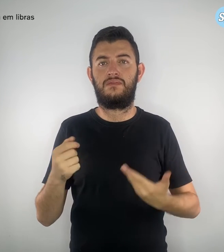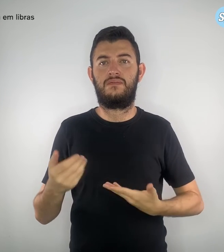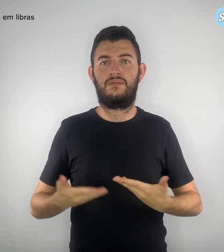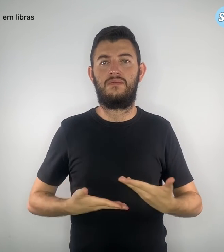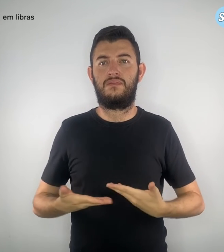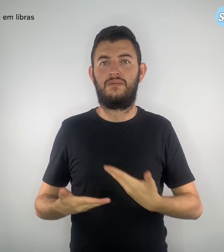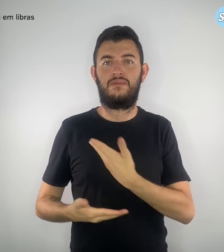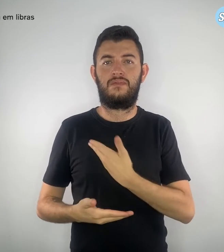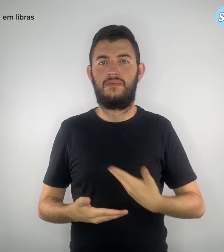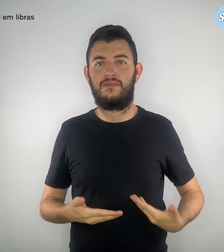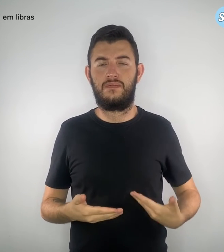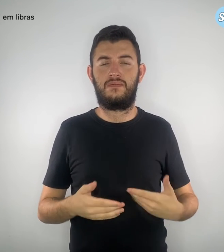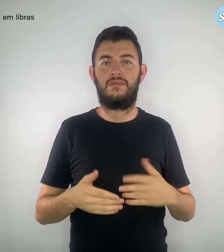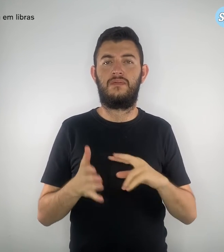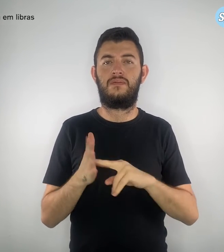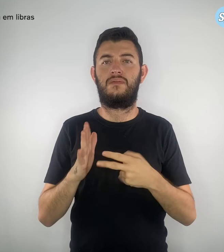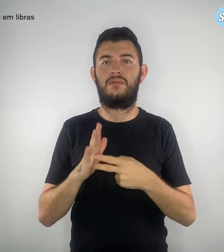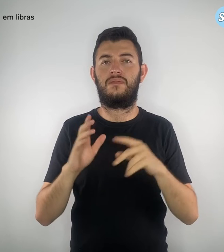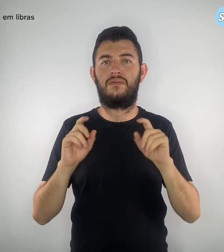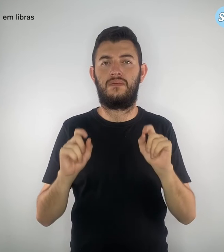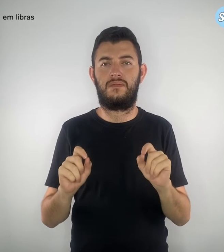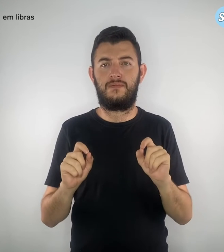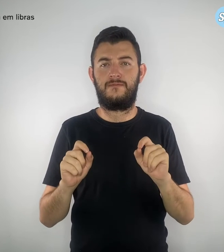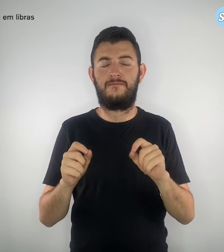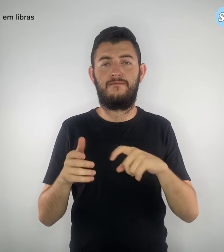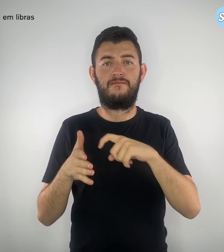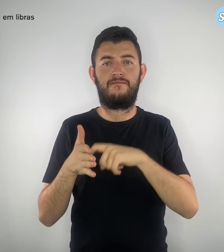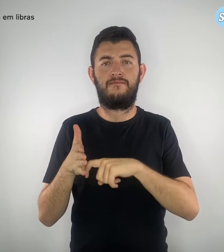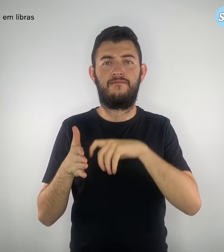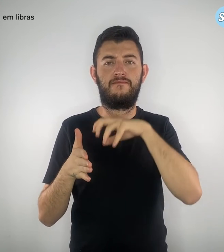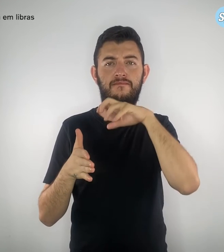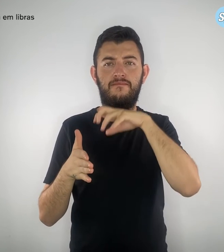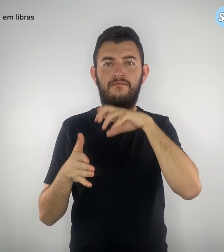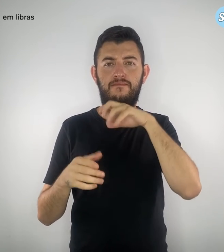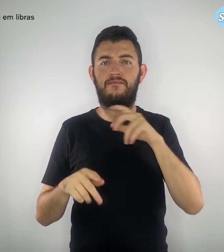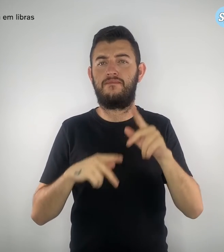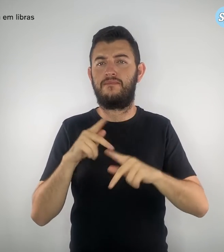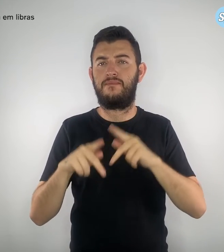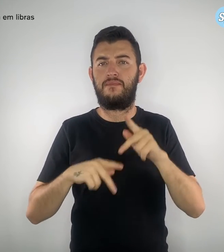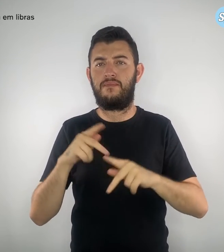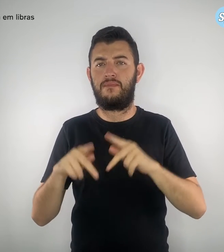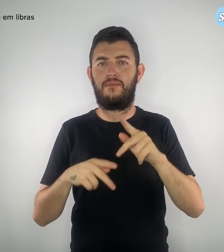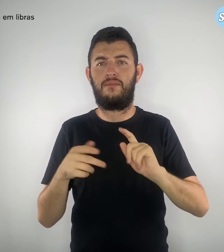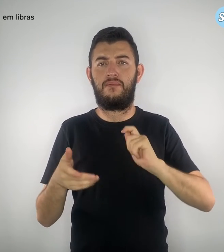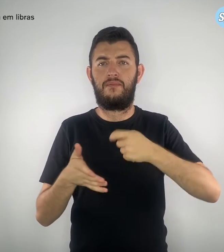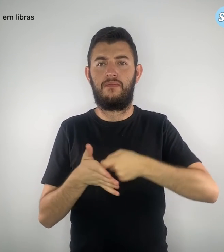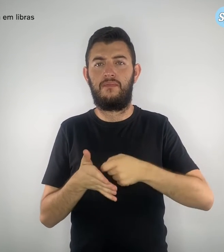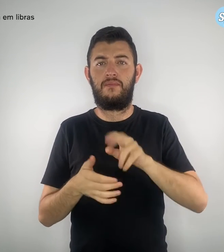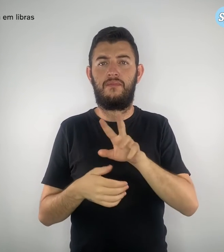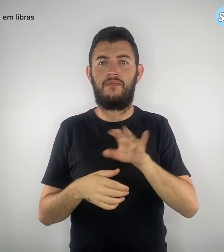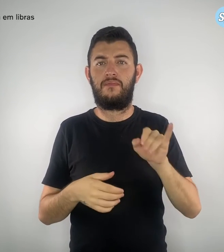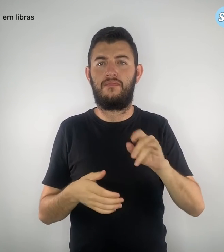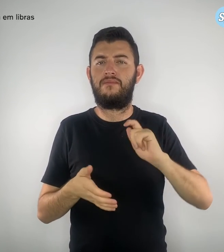que, além dos impostos que já paga, a população poderá pagar também para ter